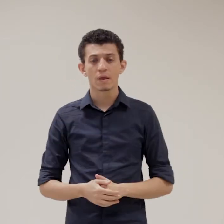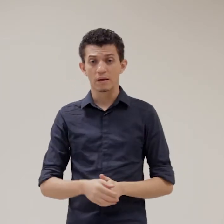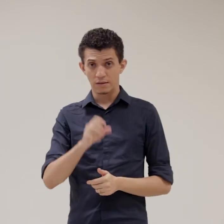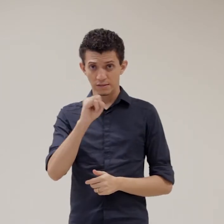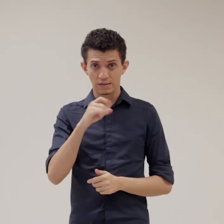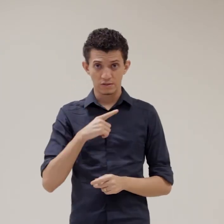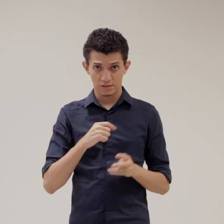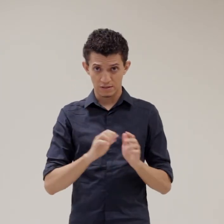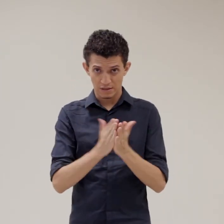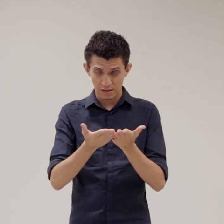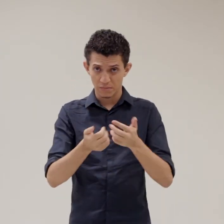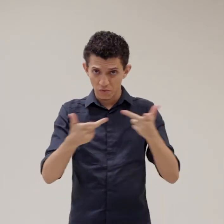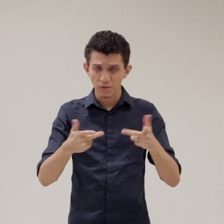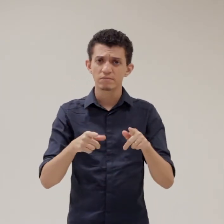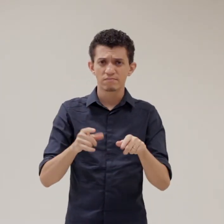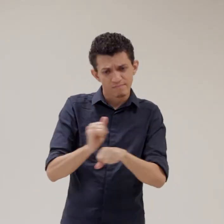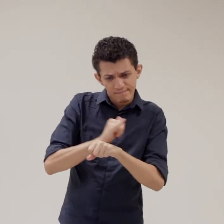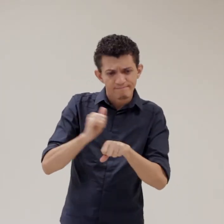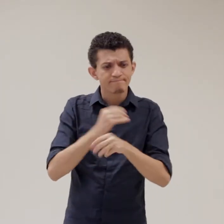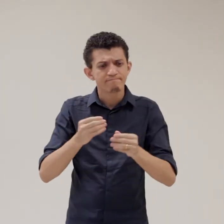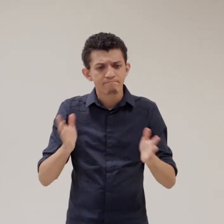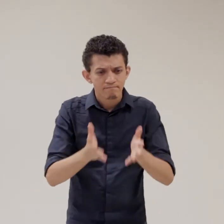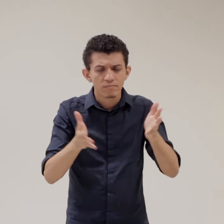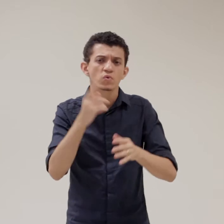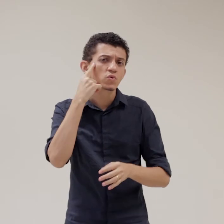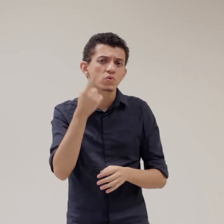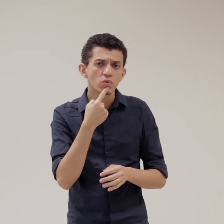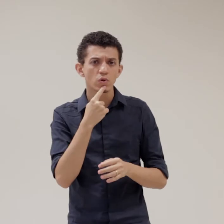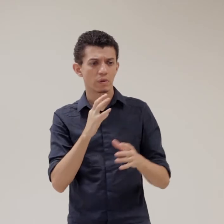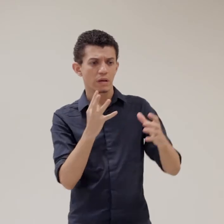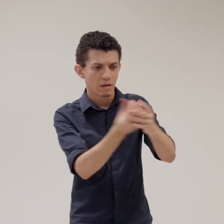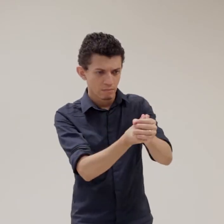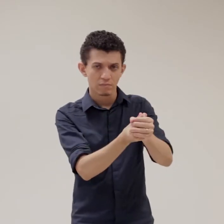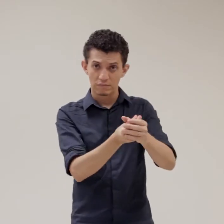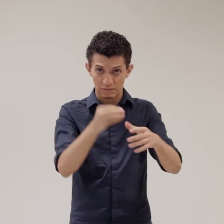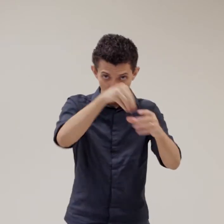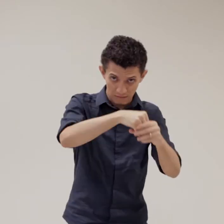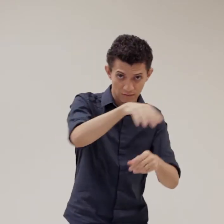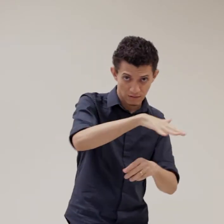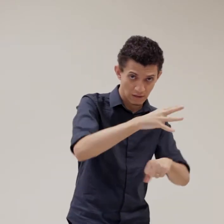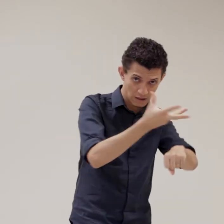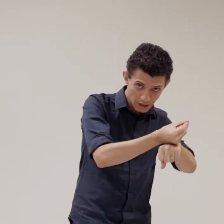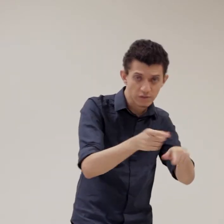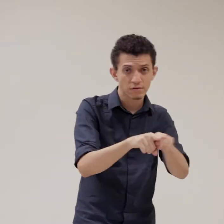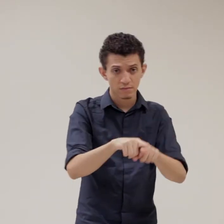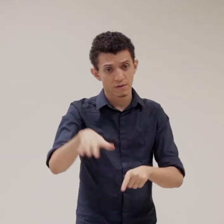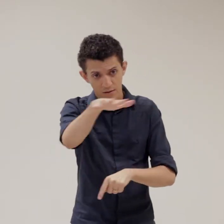na comunidade social. Por enquanto, a entidade disponibiliza materiais em vídeos para o público